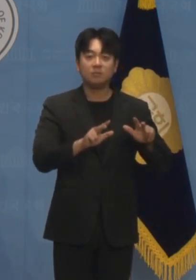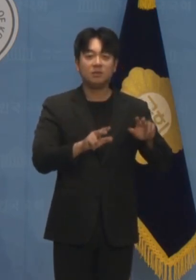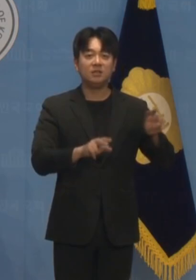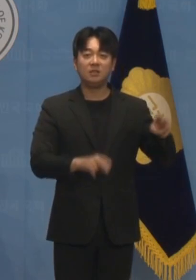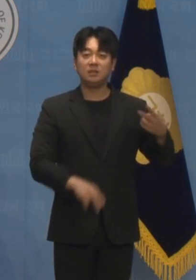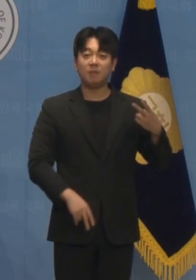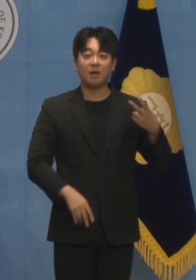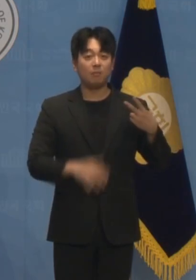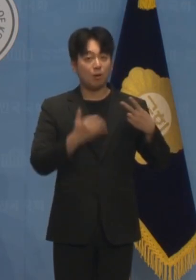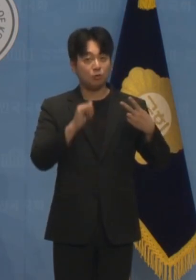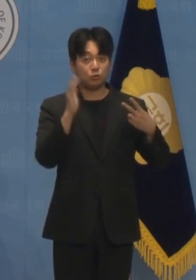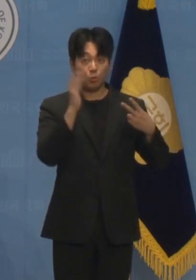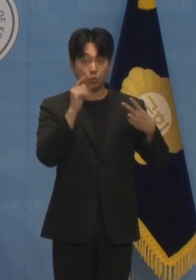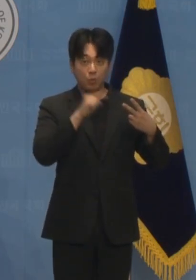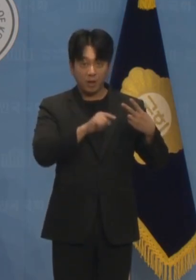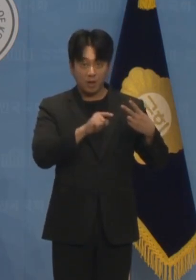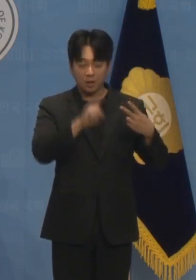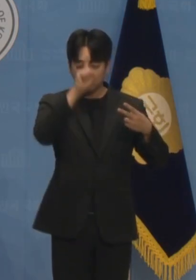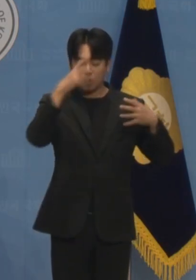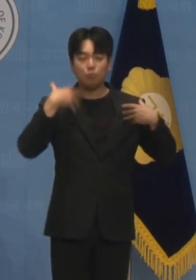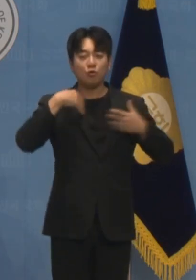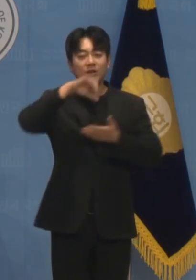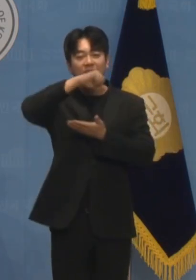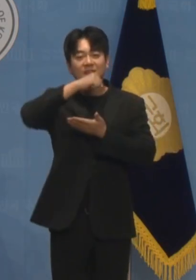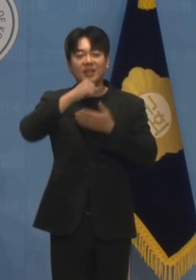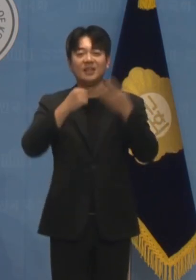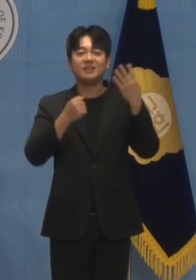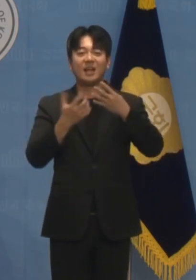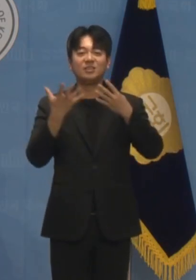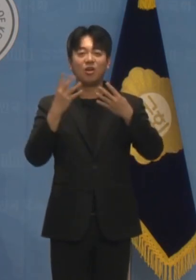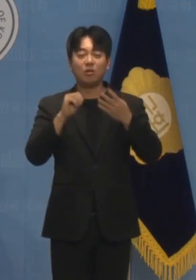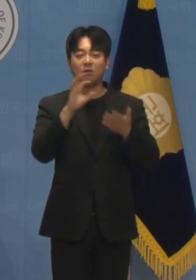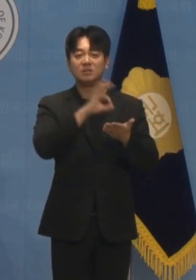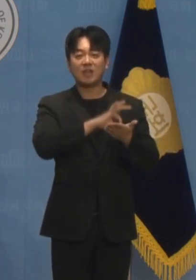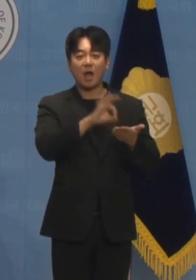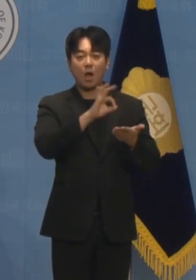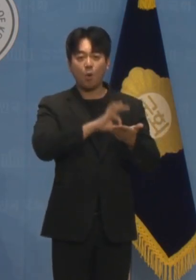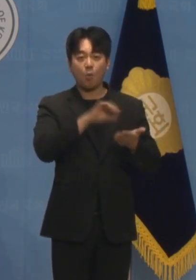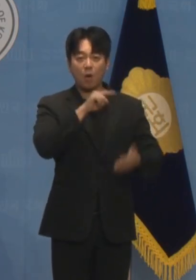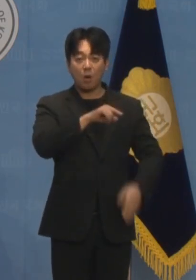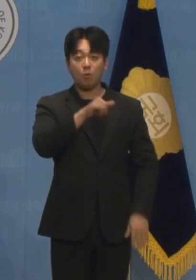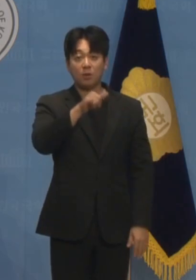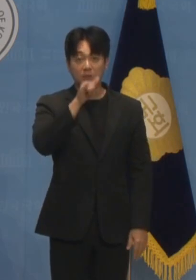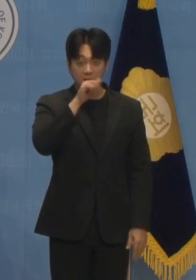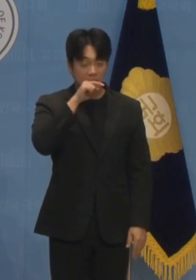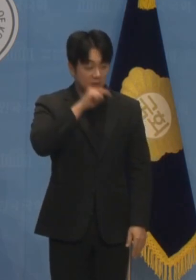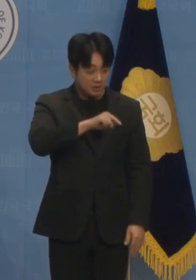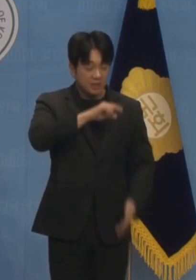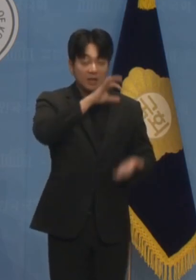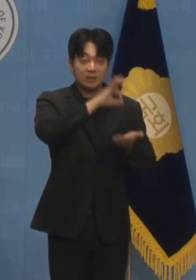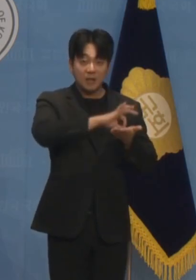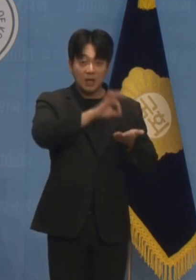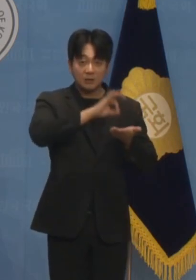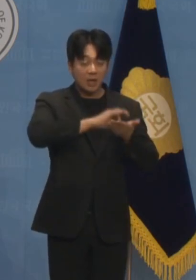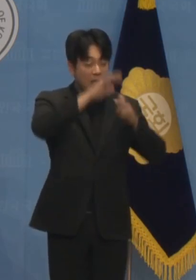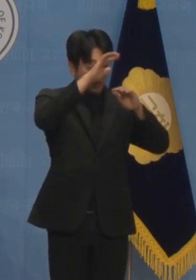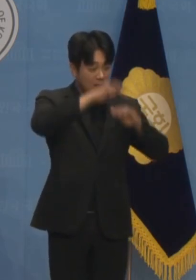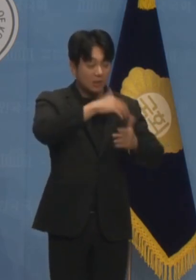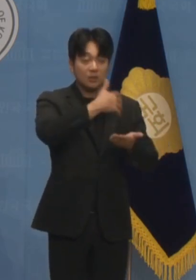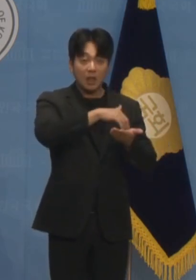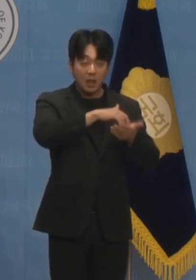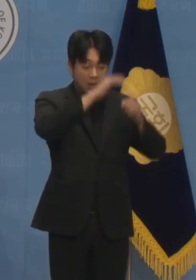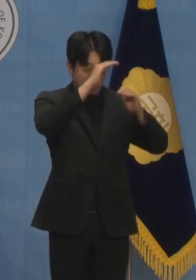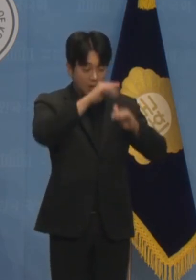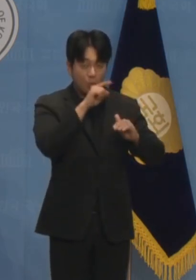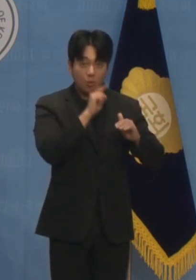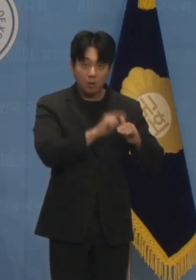예산을 연 4천억 원 이상 쓰고 있는 대한체육회의 예산 집행과 회계 관리가 친목